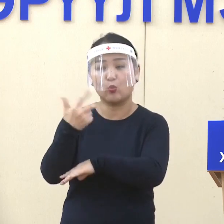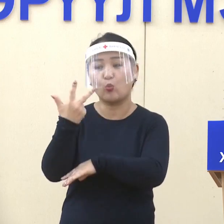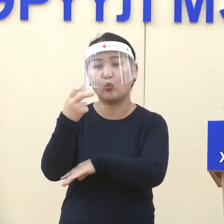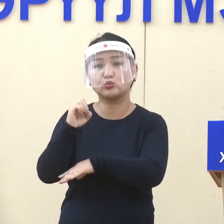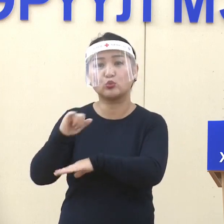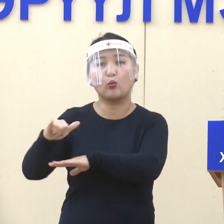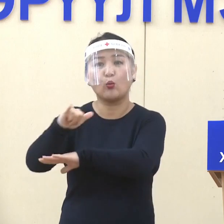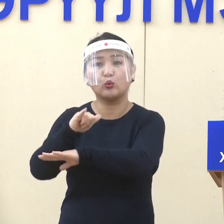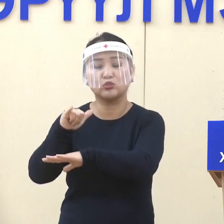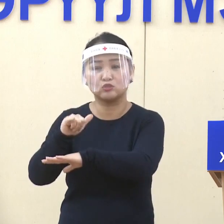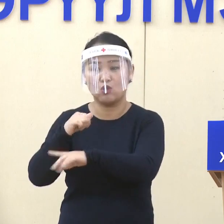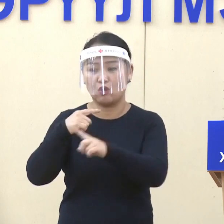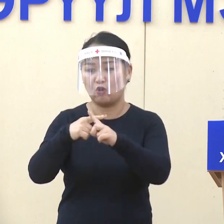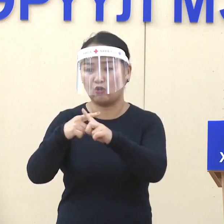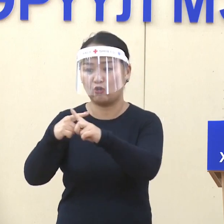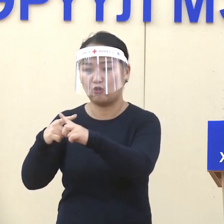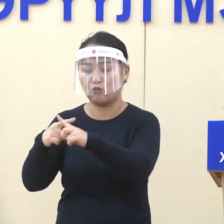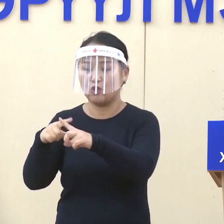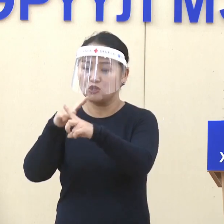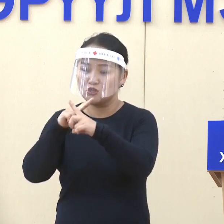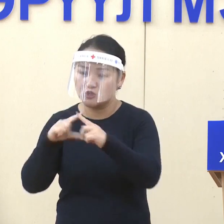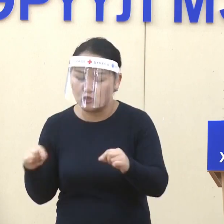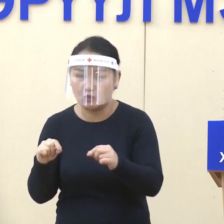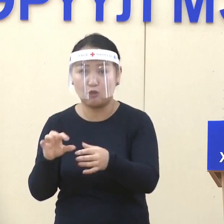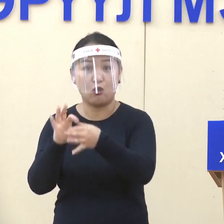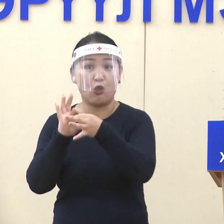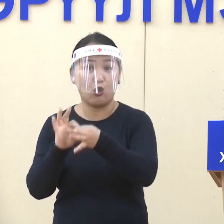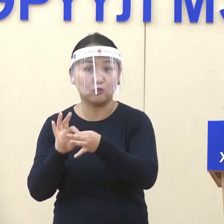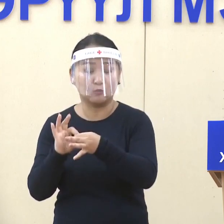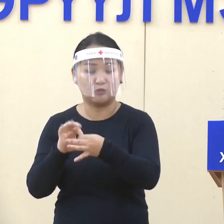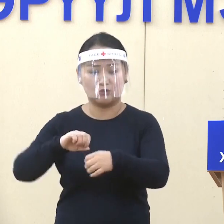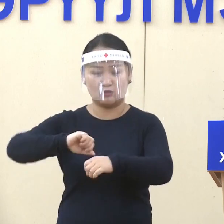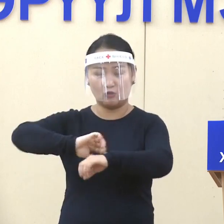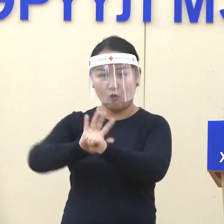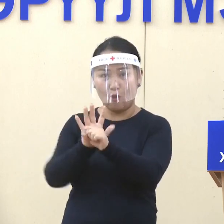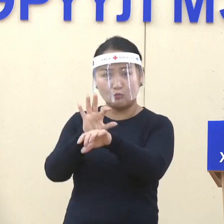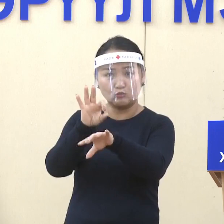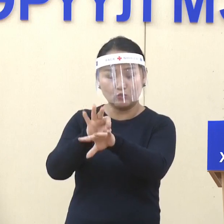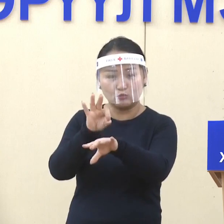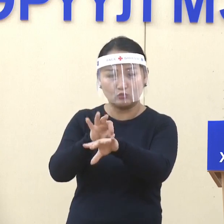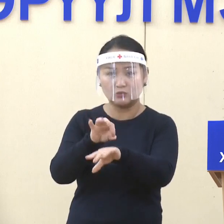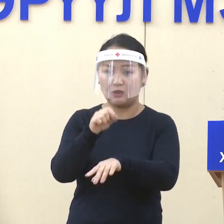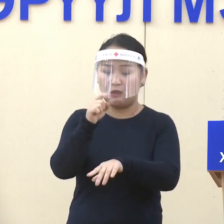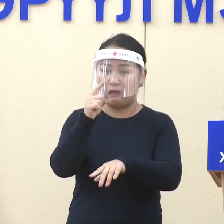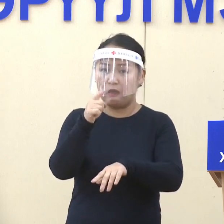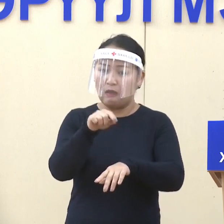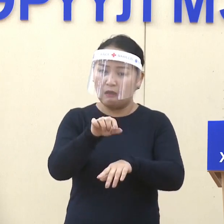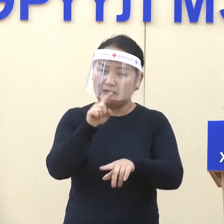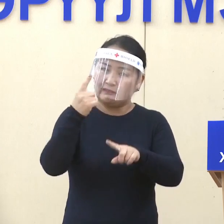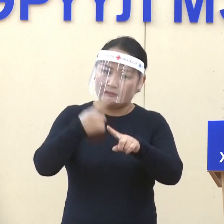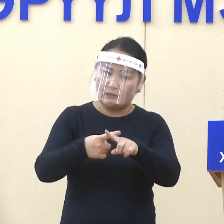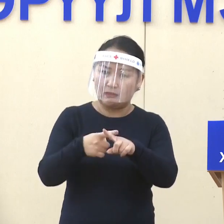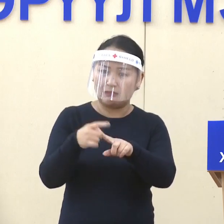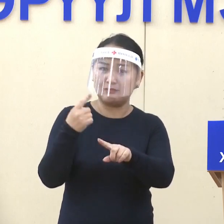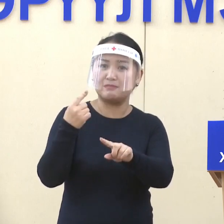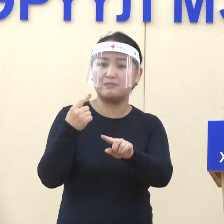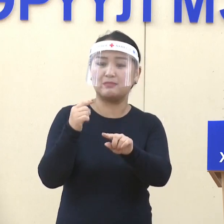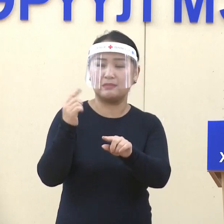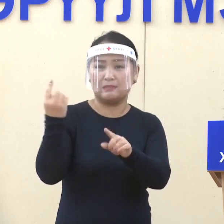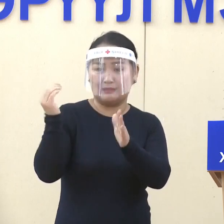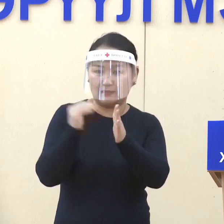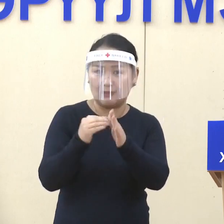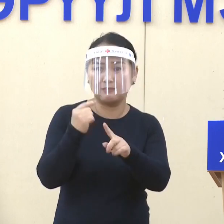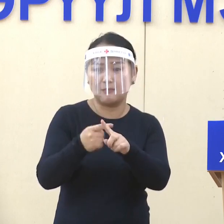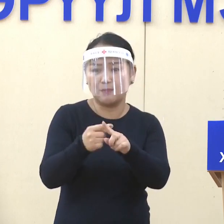бол хөл хорио солируулсантай холбоотойгоор коронавирус халдвар буюу COVID-19-ийн өвчил дахин одоо нэмэгдсэн байна.